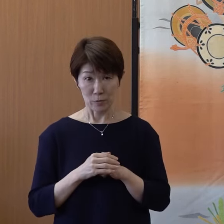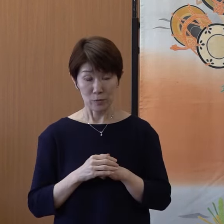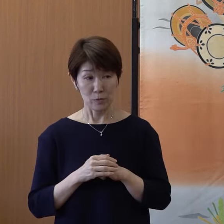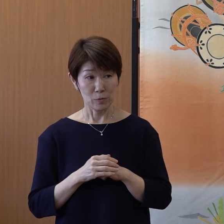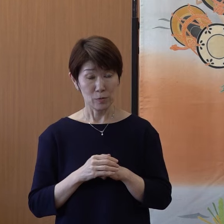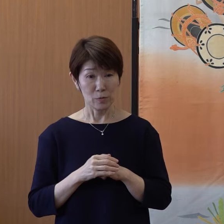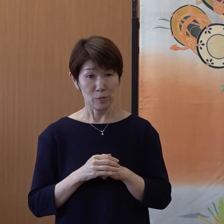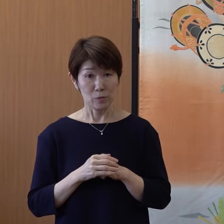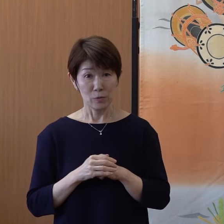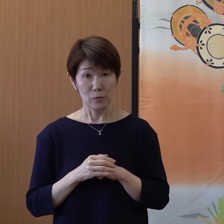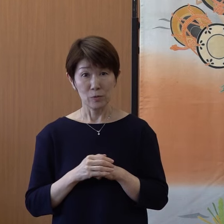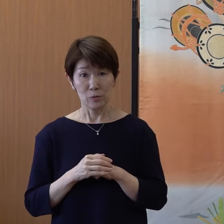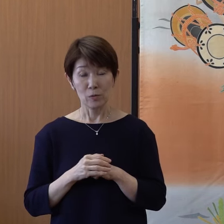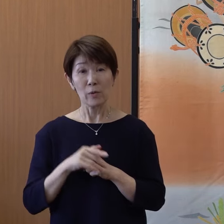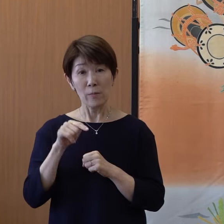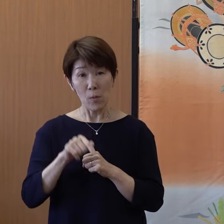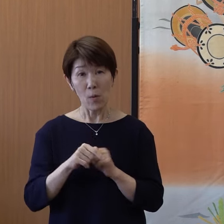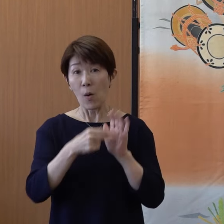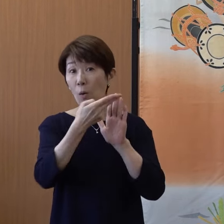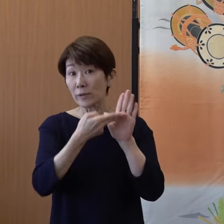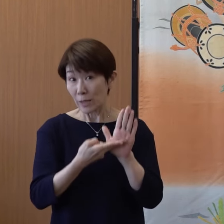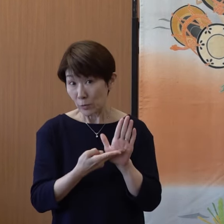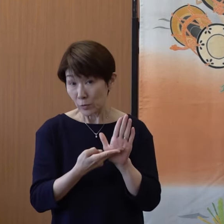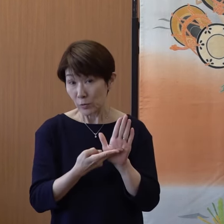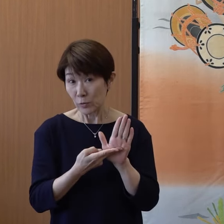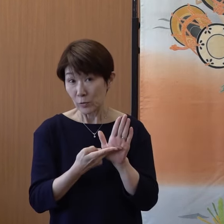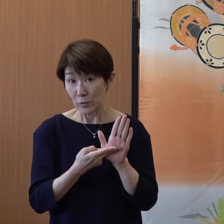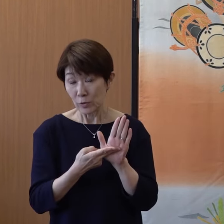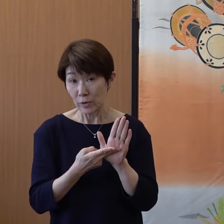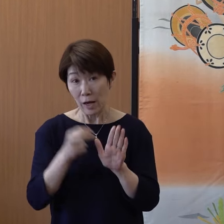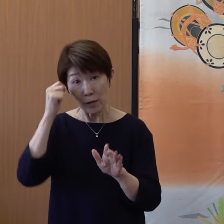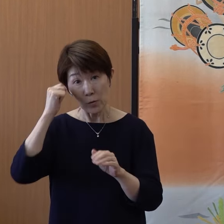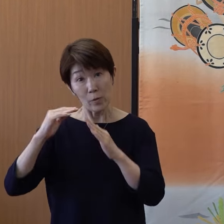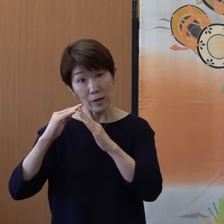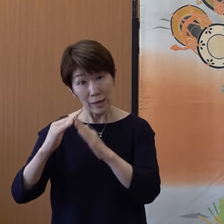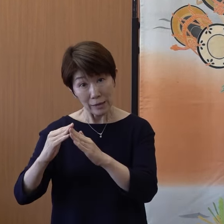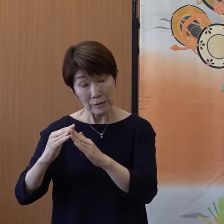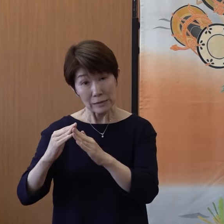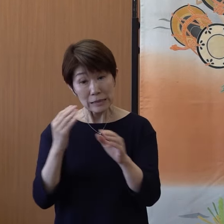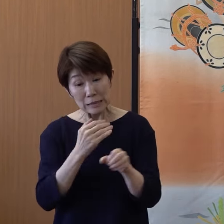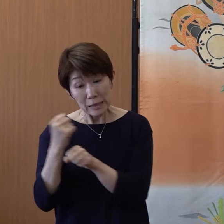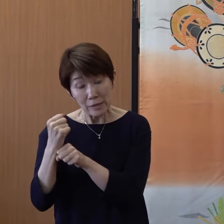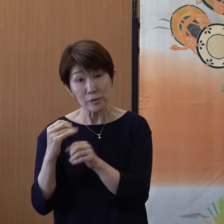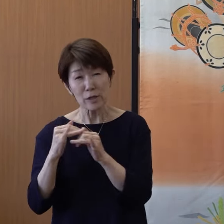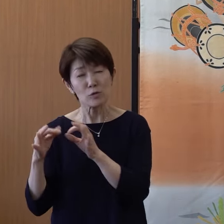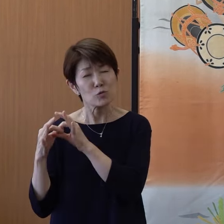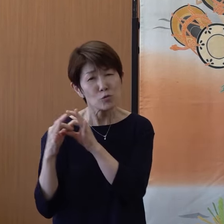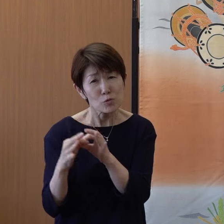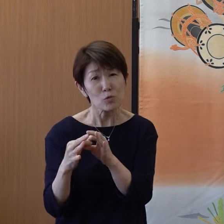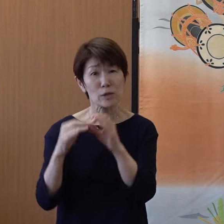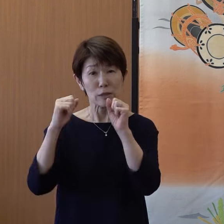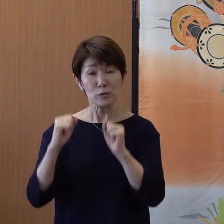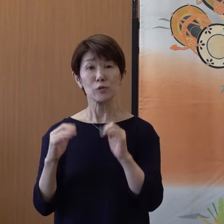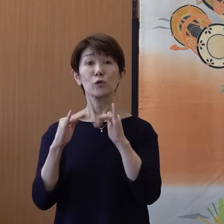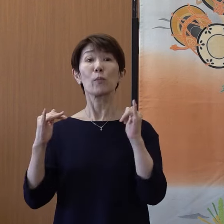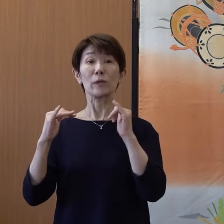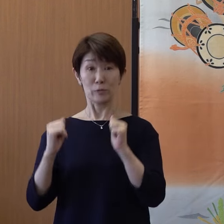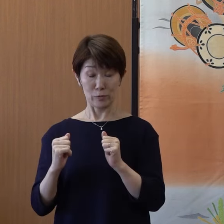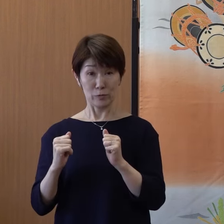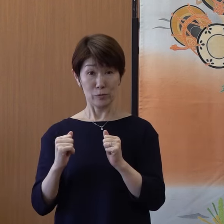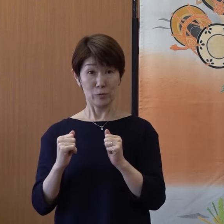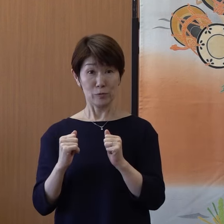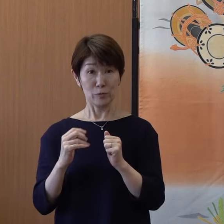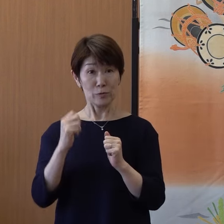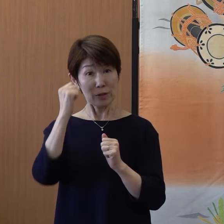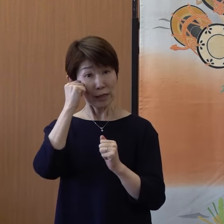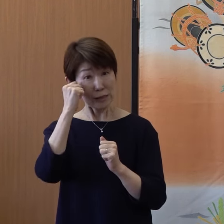これも、ホテル旅館に避難されている方もずっといる方もいらっしゃるし、それから、何日か、お片